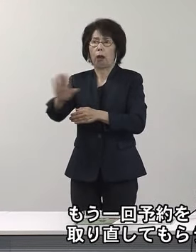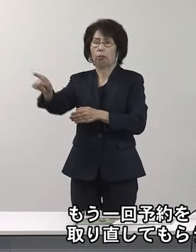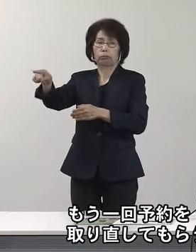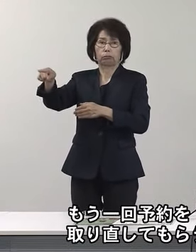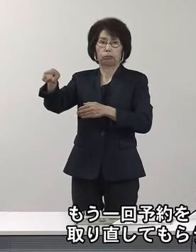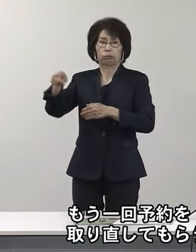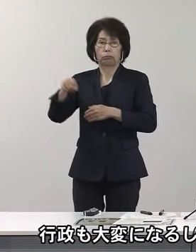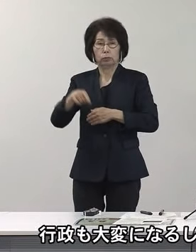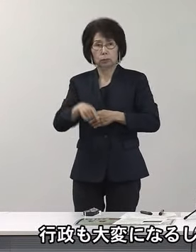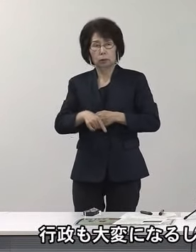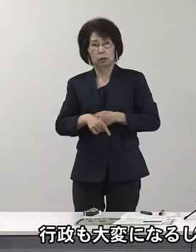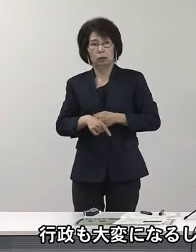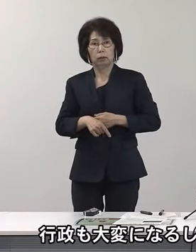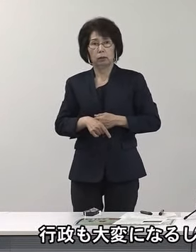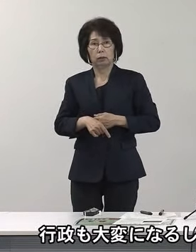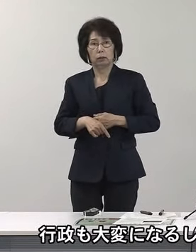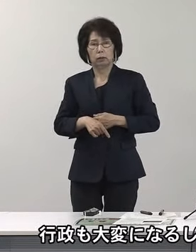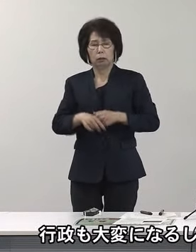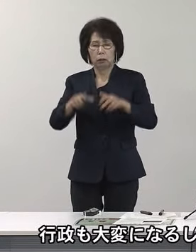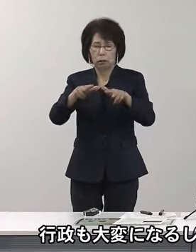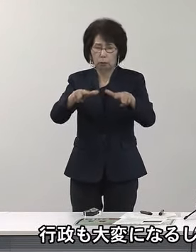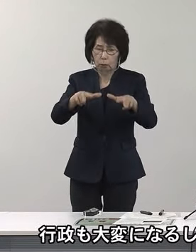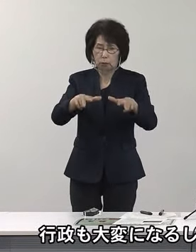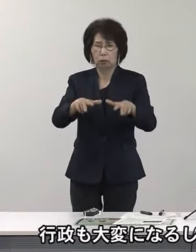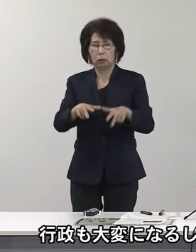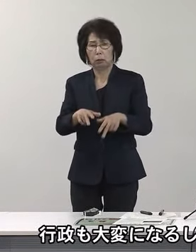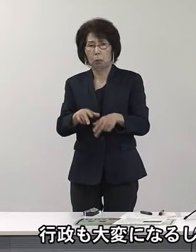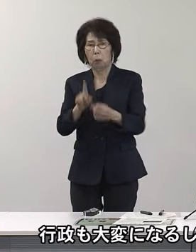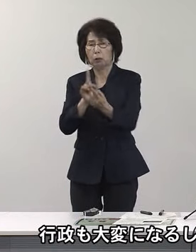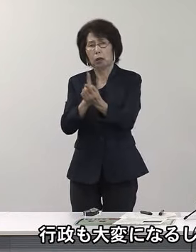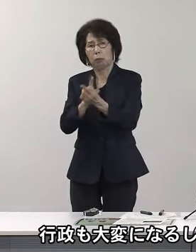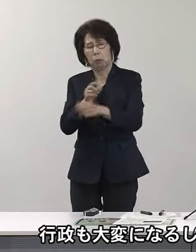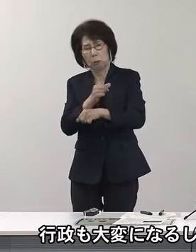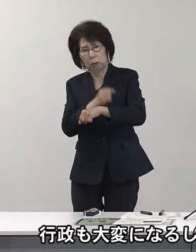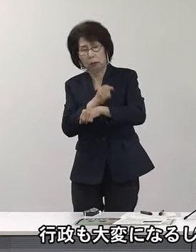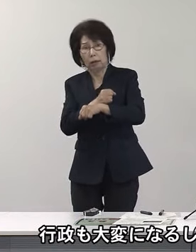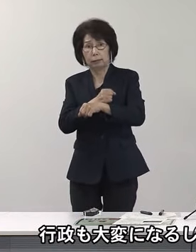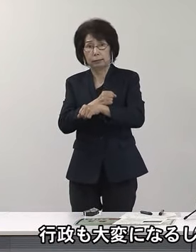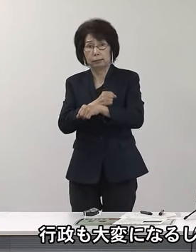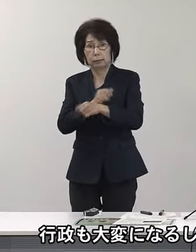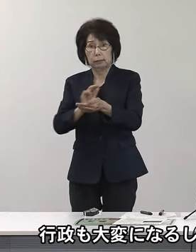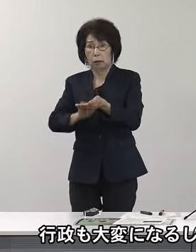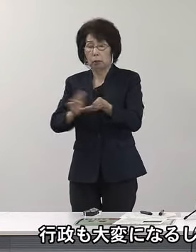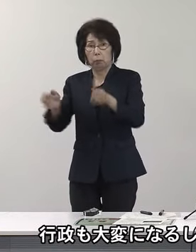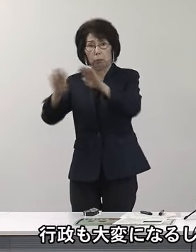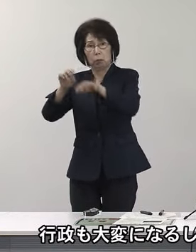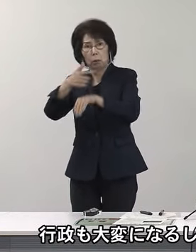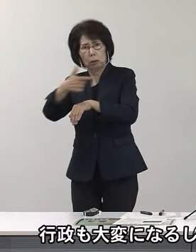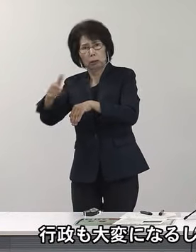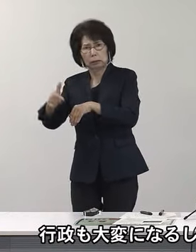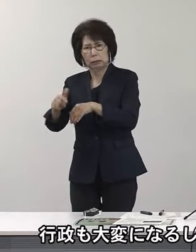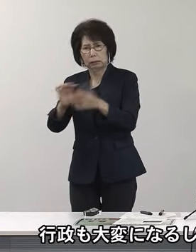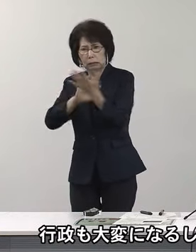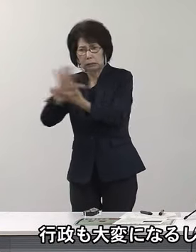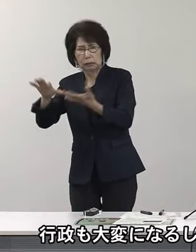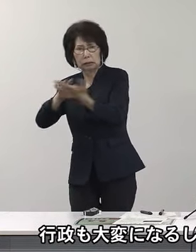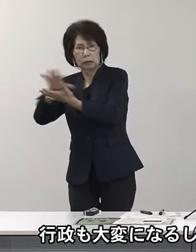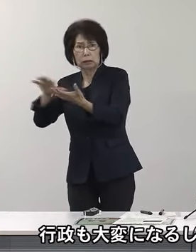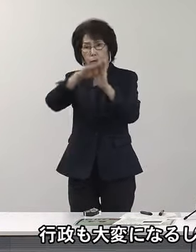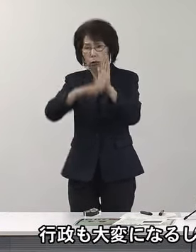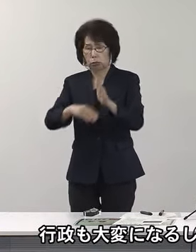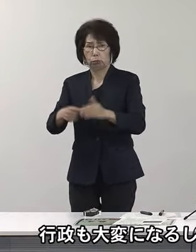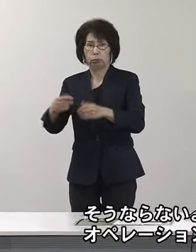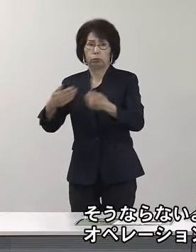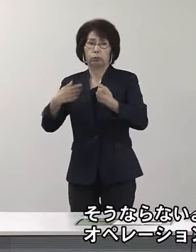ごい行政もそうなんですが大変になるし、医療機関が混乱します。医療機関も大変になります